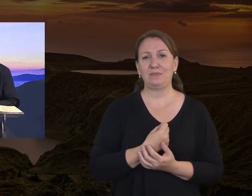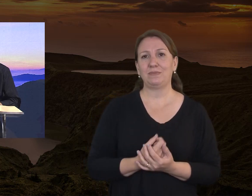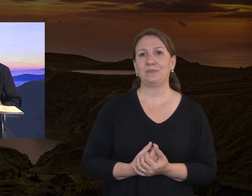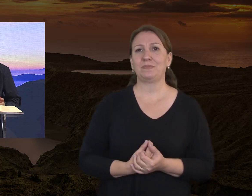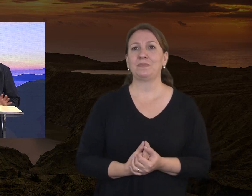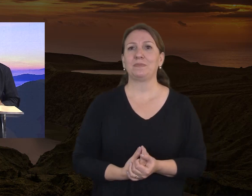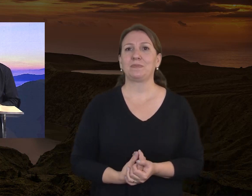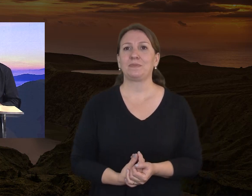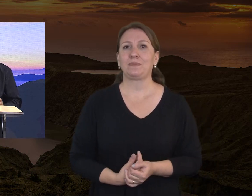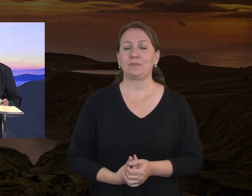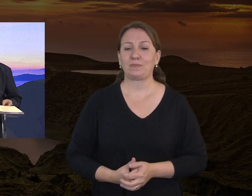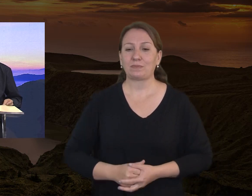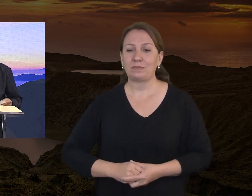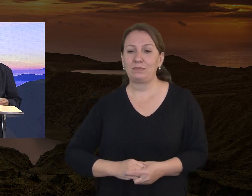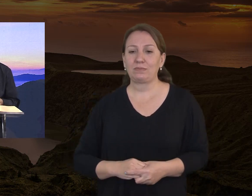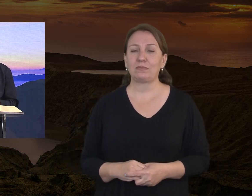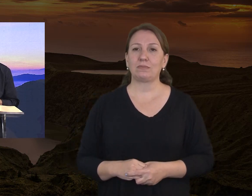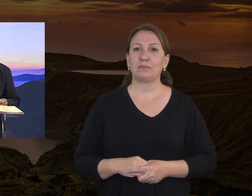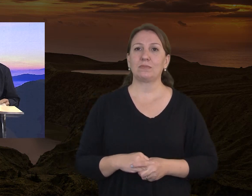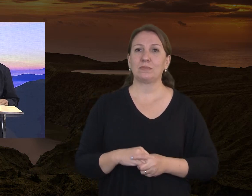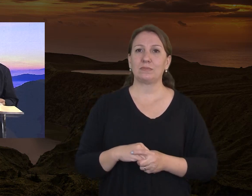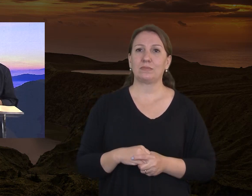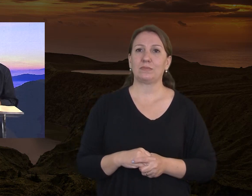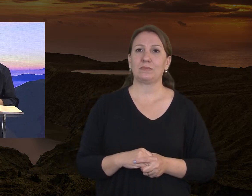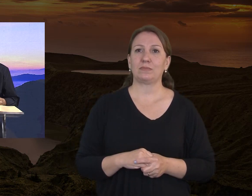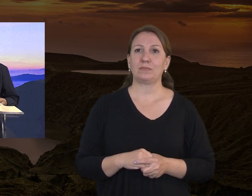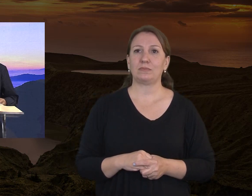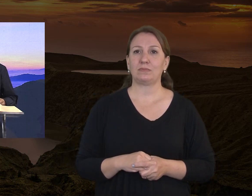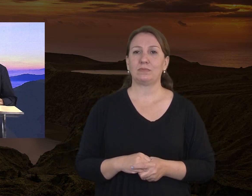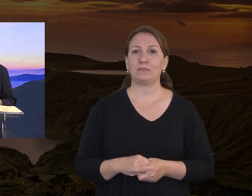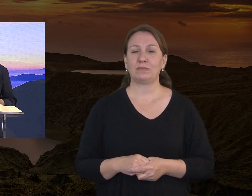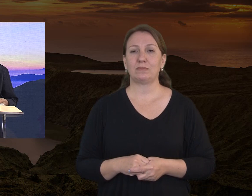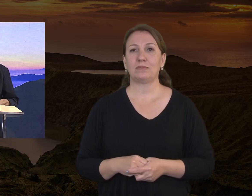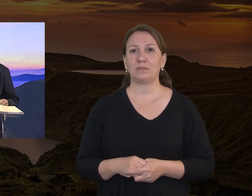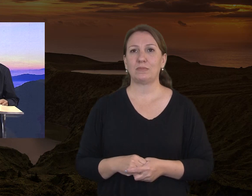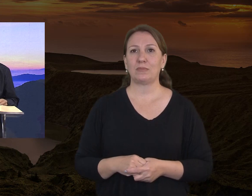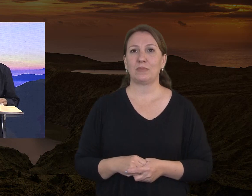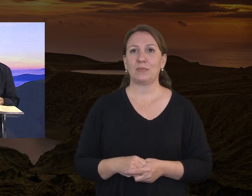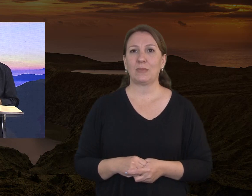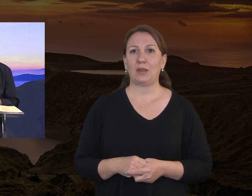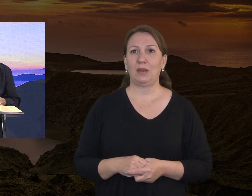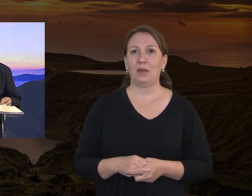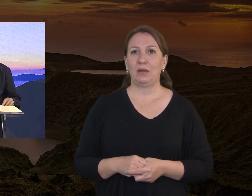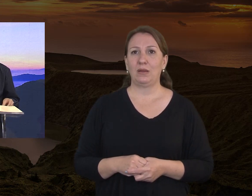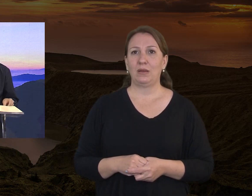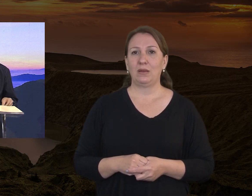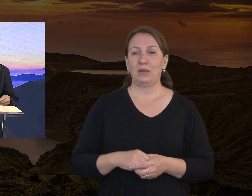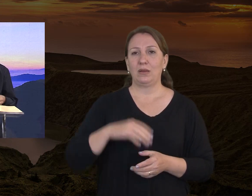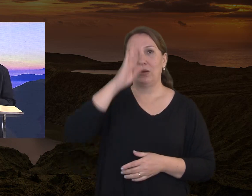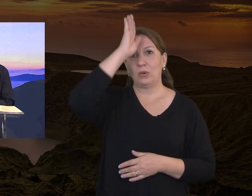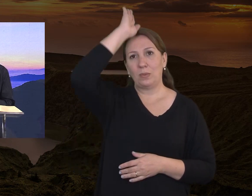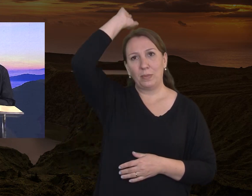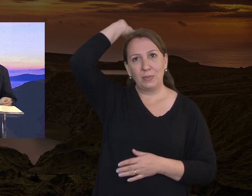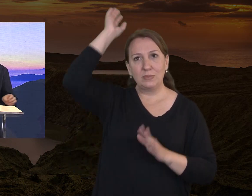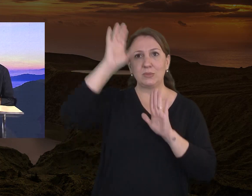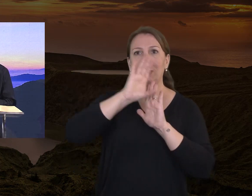né, que é a parte principal dessa mensagem. Infelizmente também o tempo já está no final. Romanos